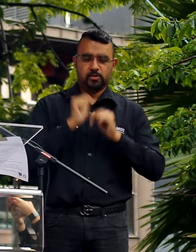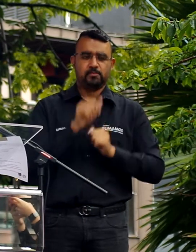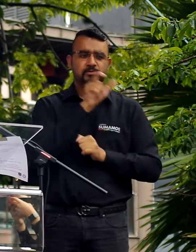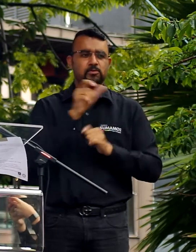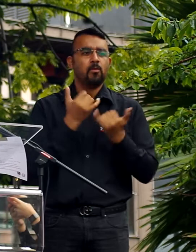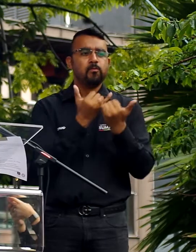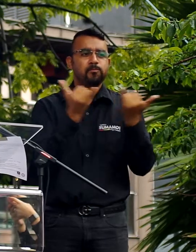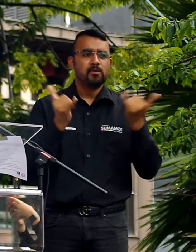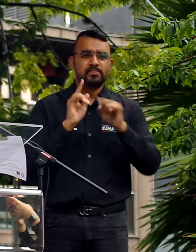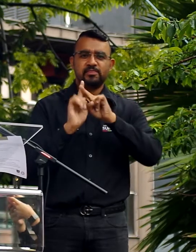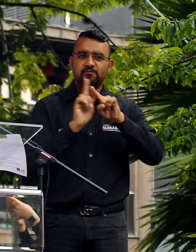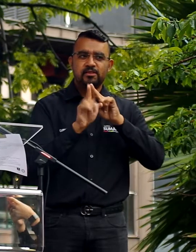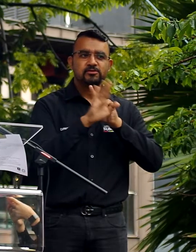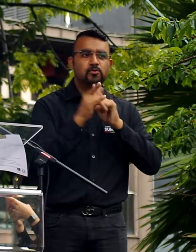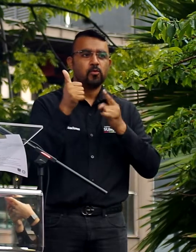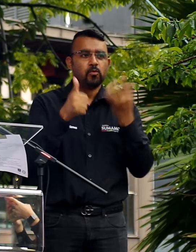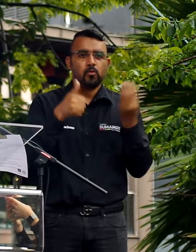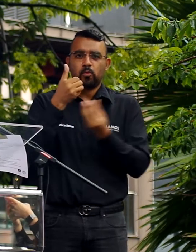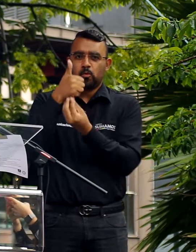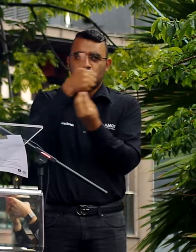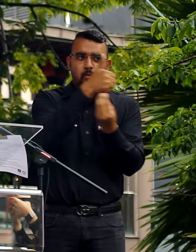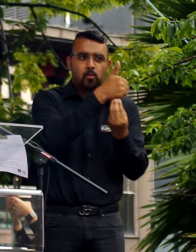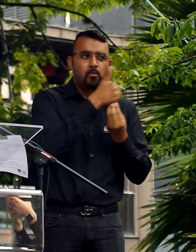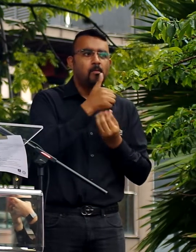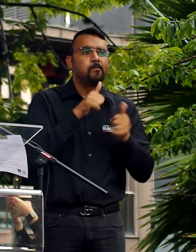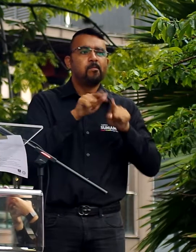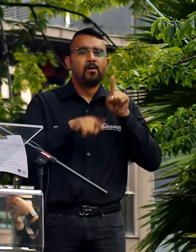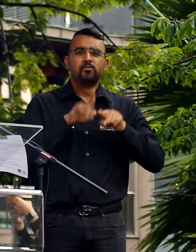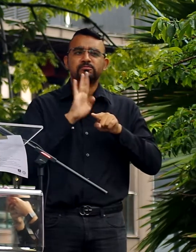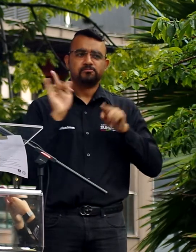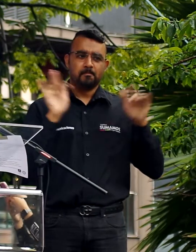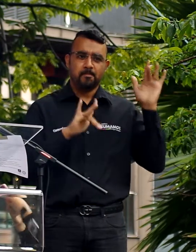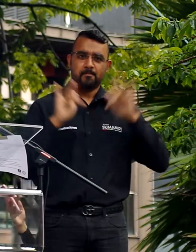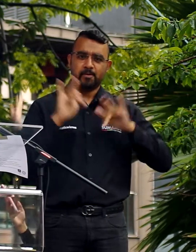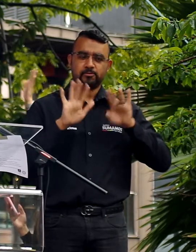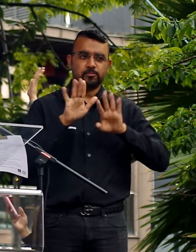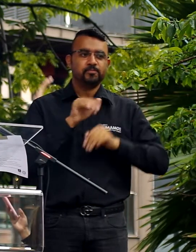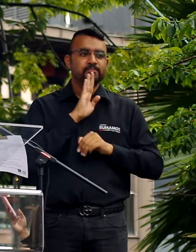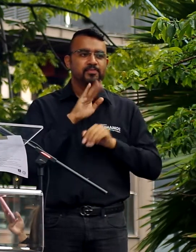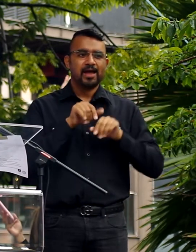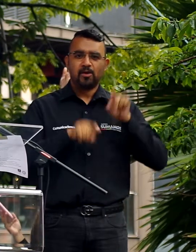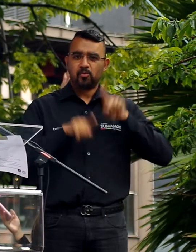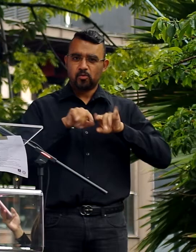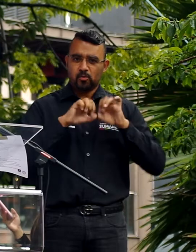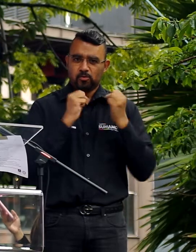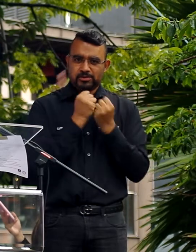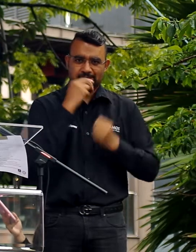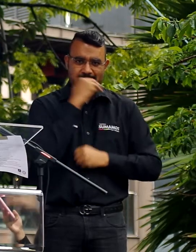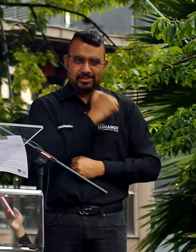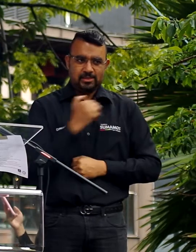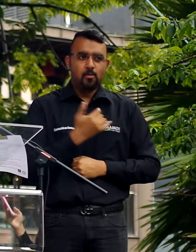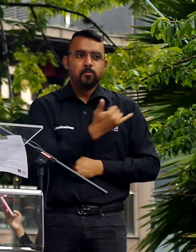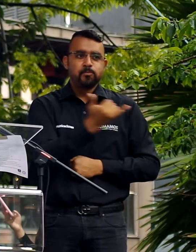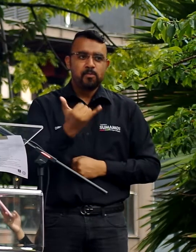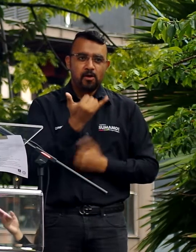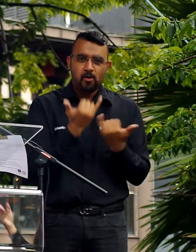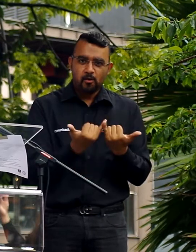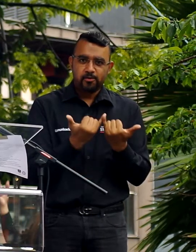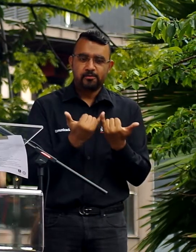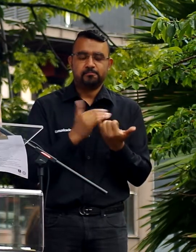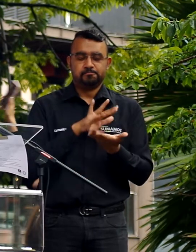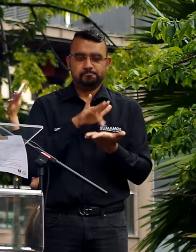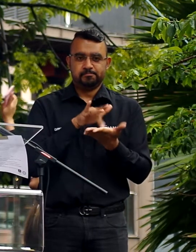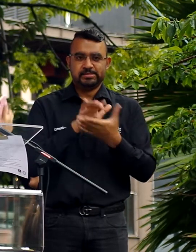despacho, jefes de oficina y gerentes de los entes descentralizados, a los concejalitos 2022 que hoy nos acompañan,